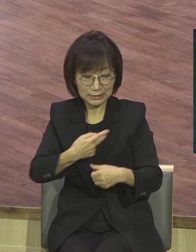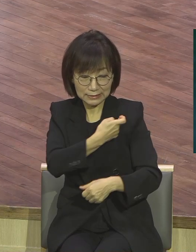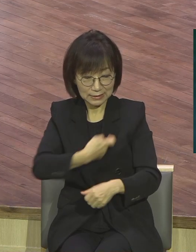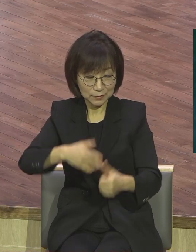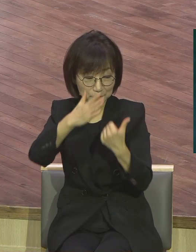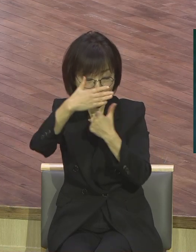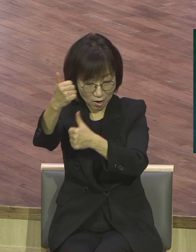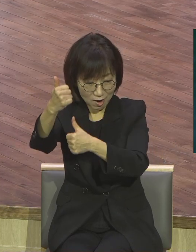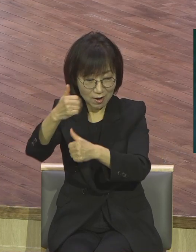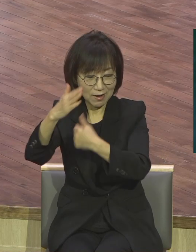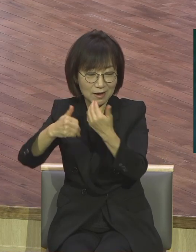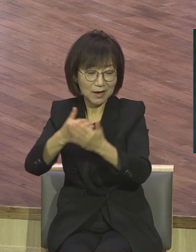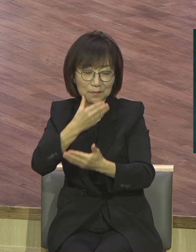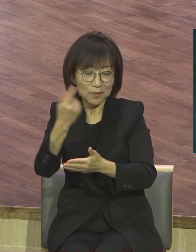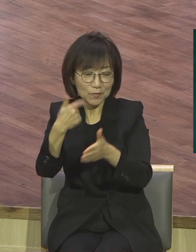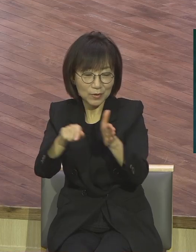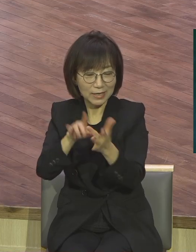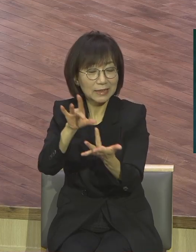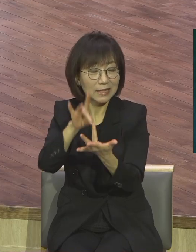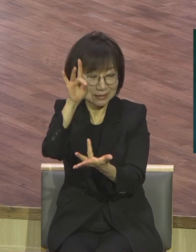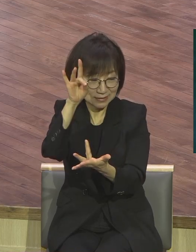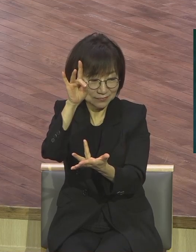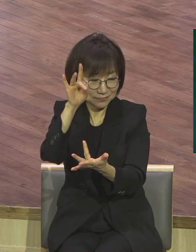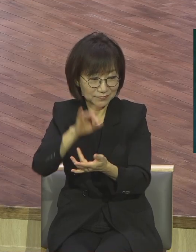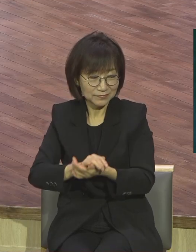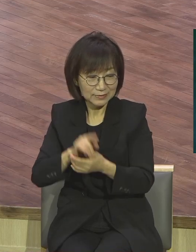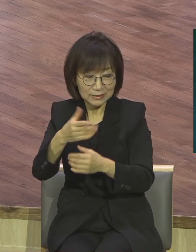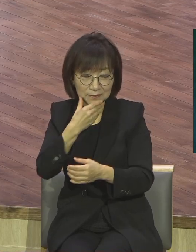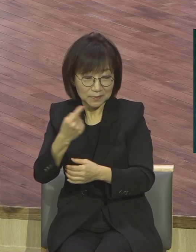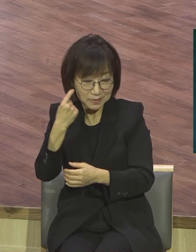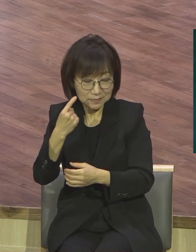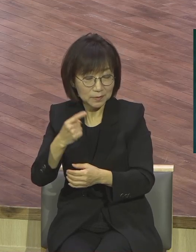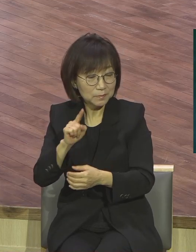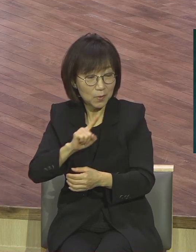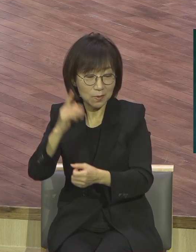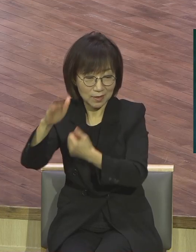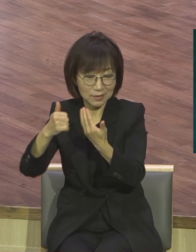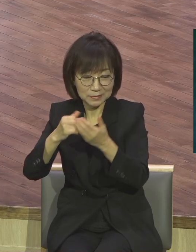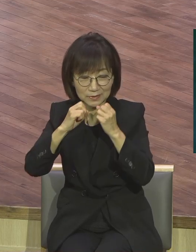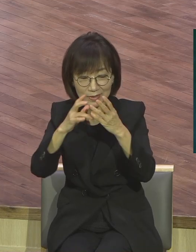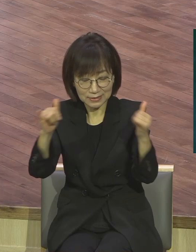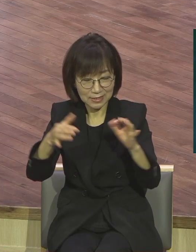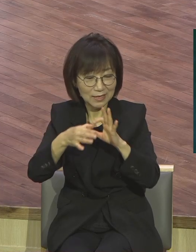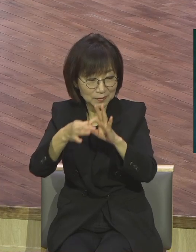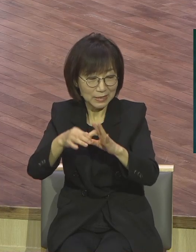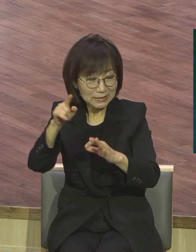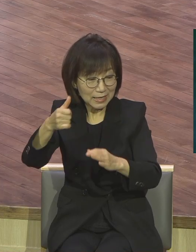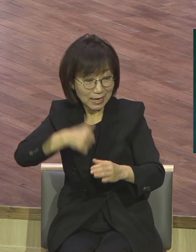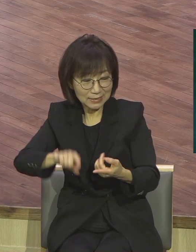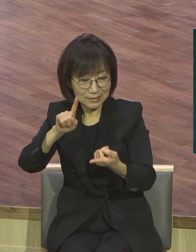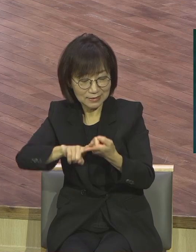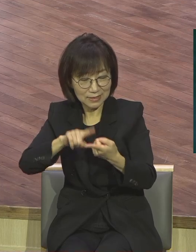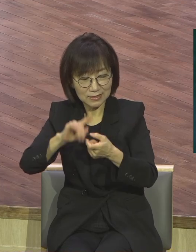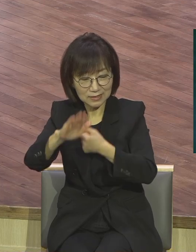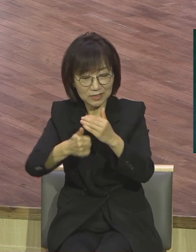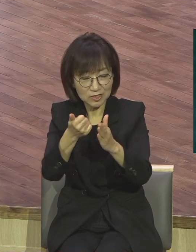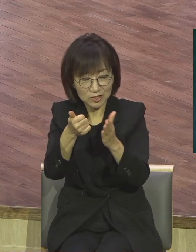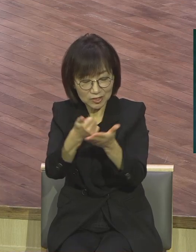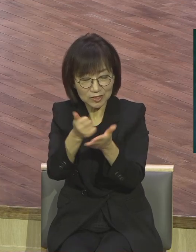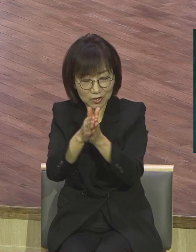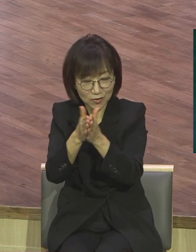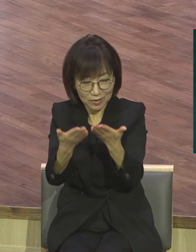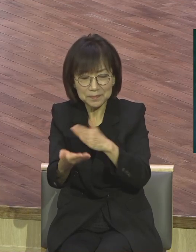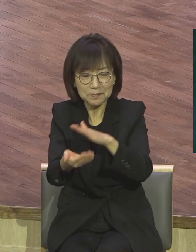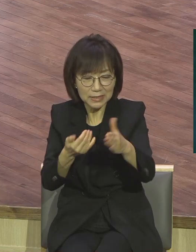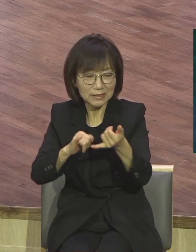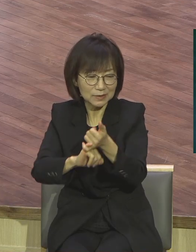사도로 부르심을 받아 하나님의 복음을 위하여 특정함을 입었으니 이 복음은 하나님이 선지자들을 통하여 그의 아들에 관하여 성경에